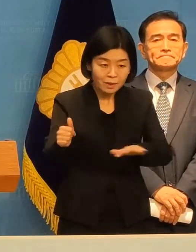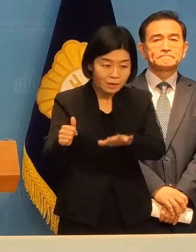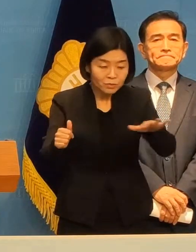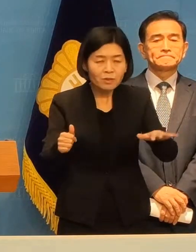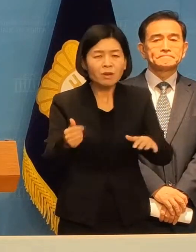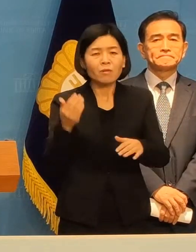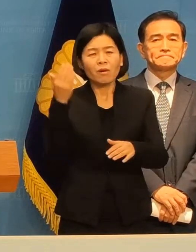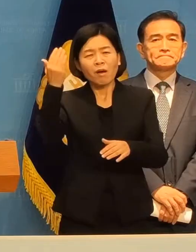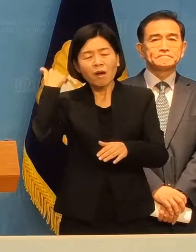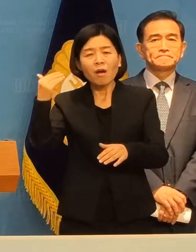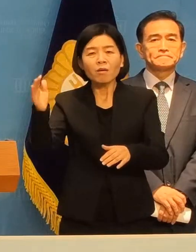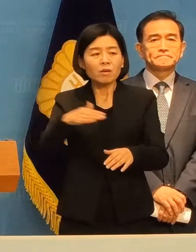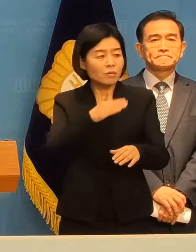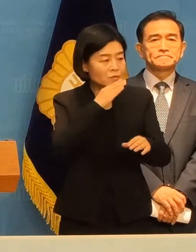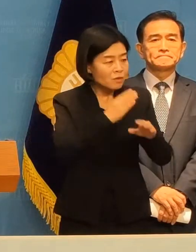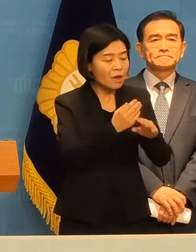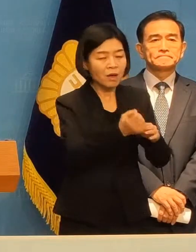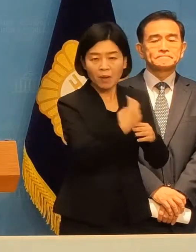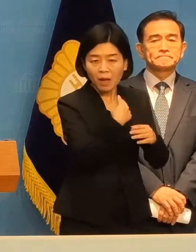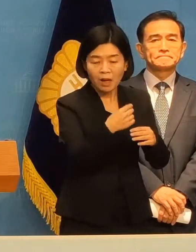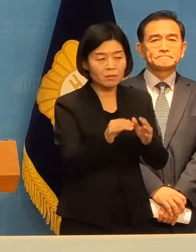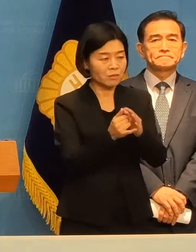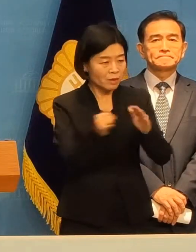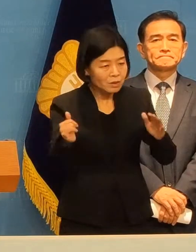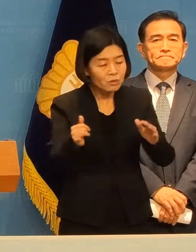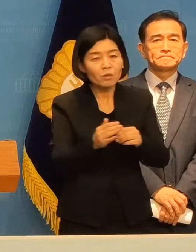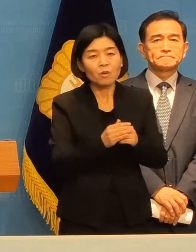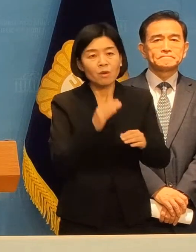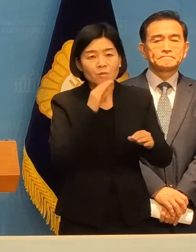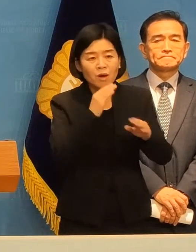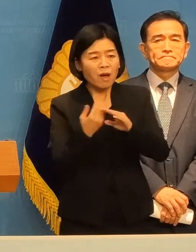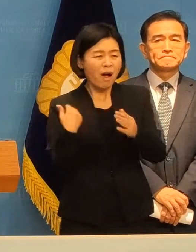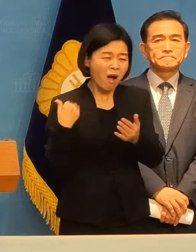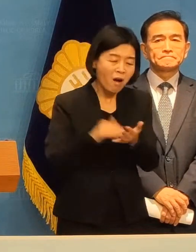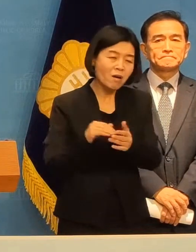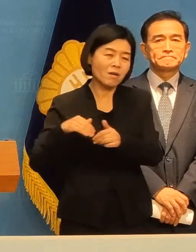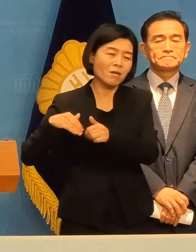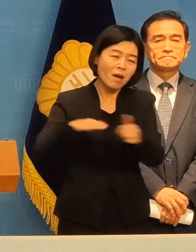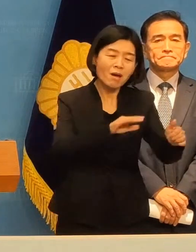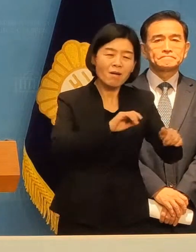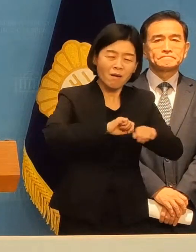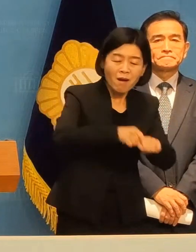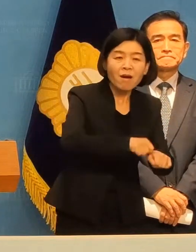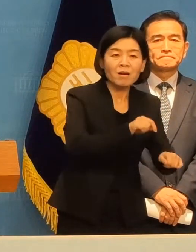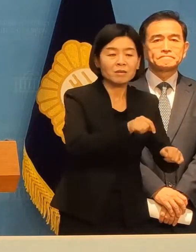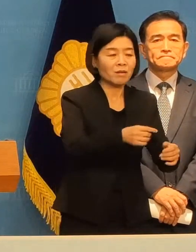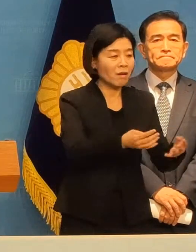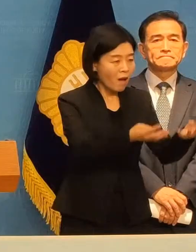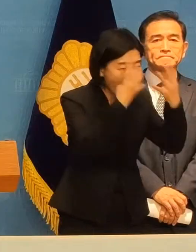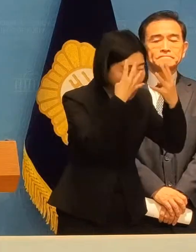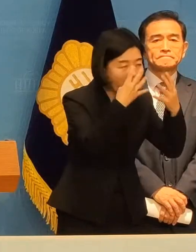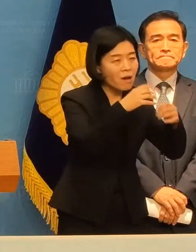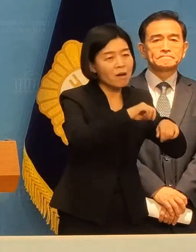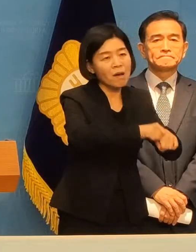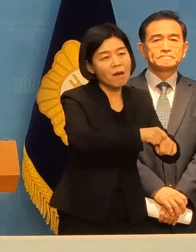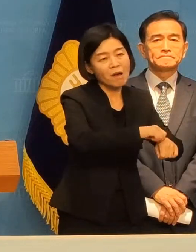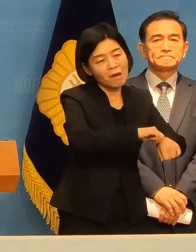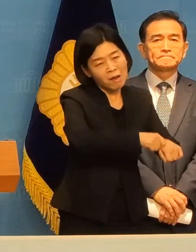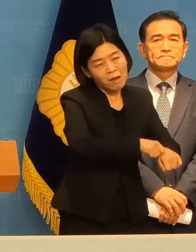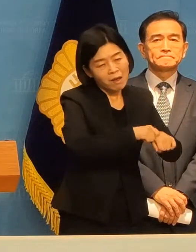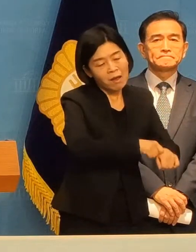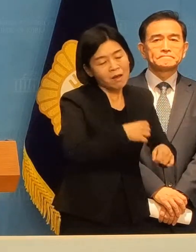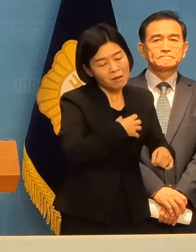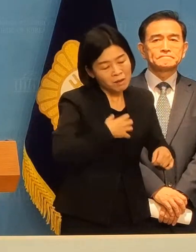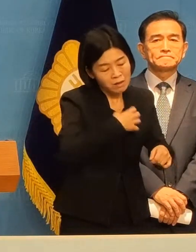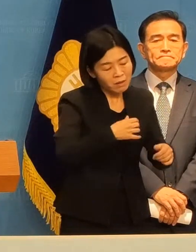그동안 수많은 탈북민, 심지어 가족이 북한으로 강제 북송되어 정치범 수용소를 비롯한 끔찍한 구금시설에서